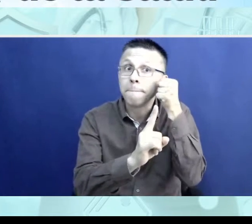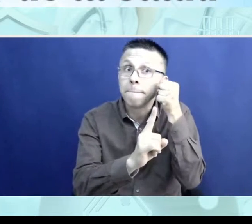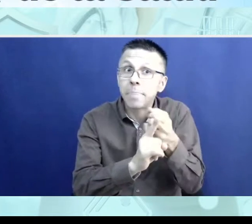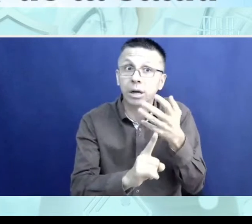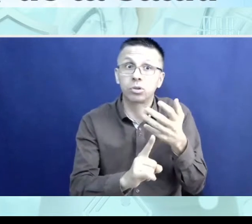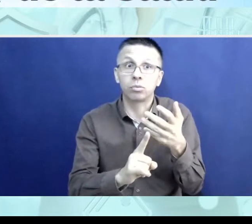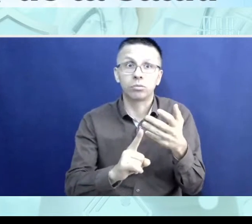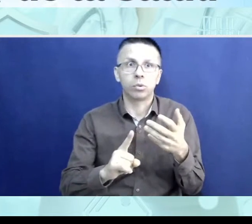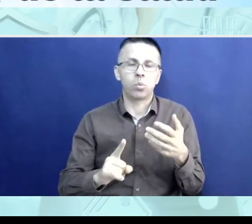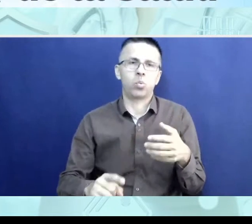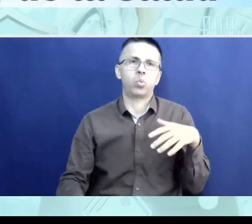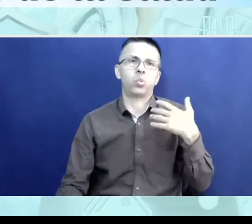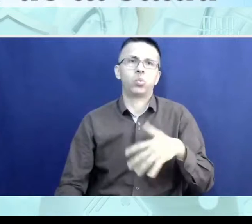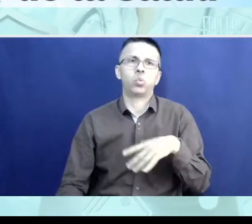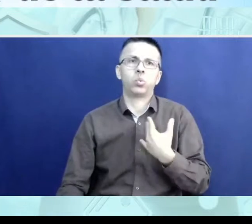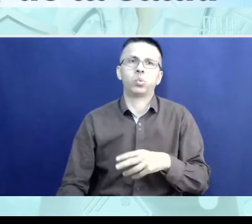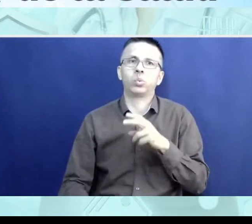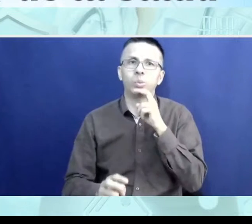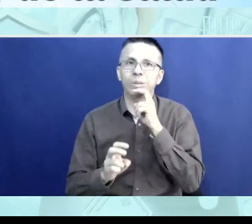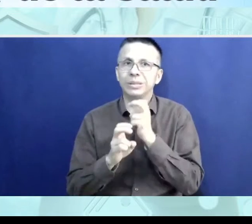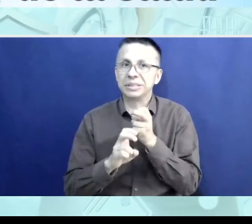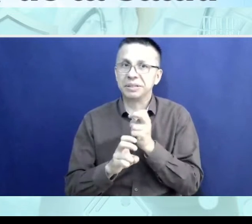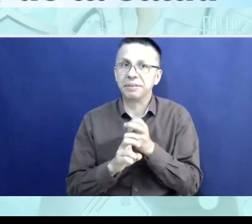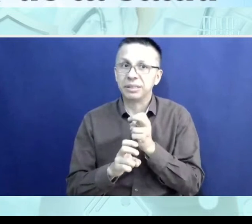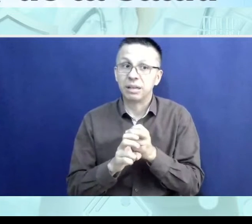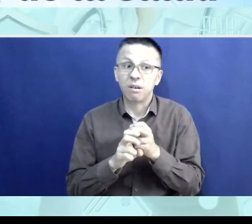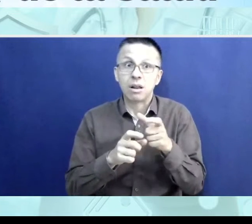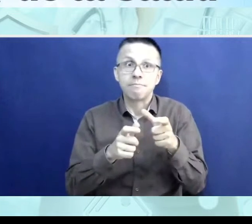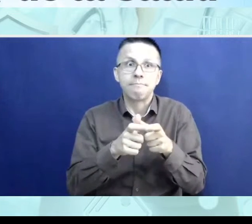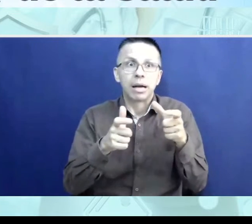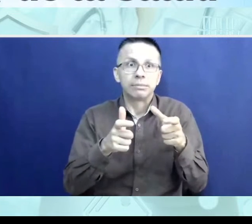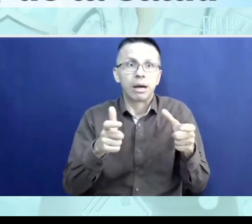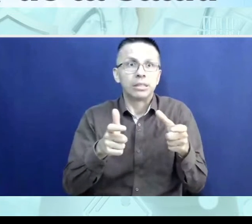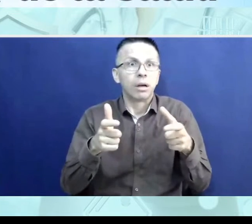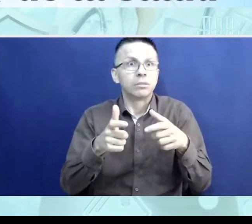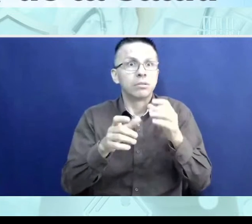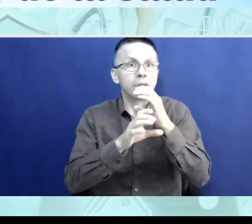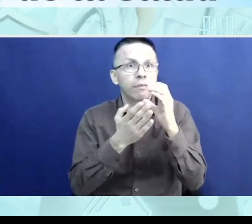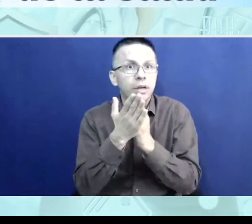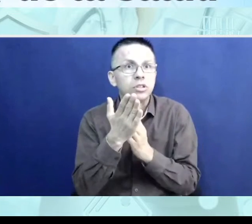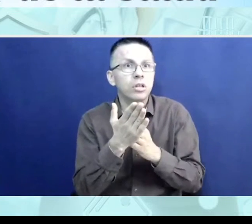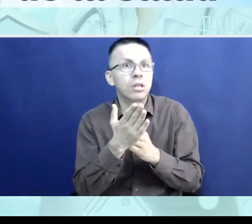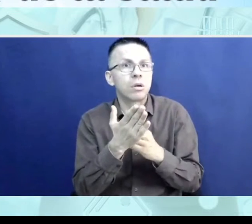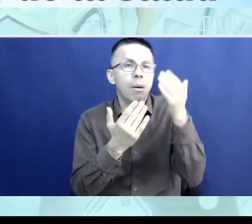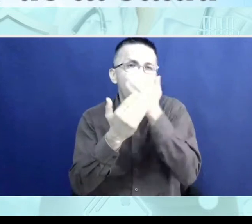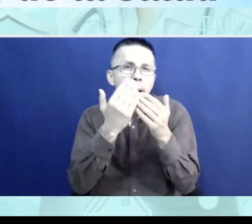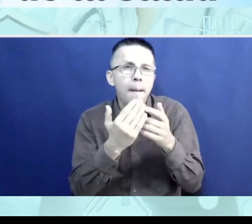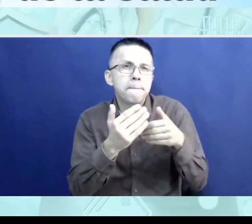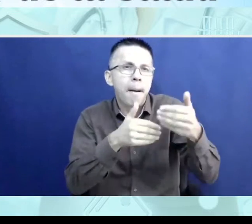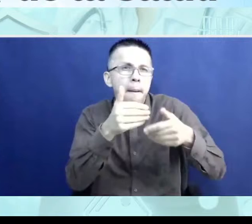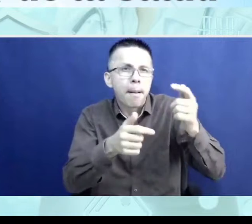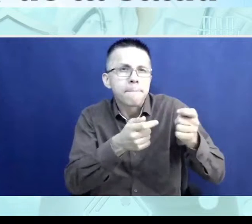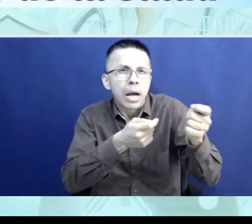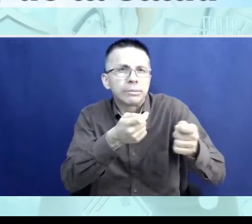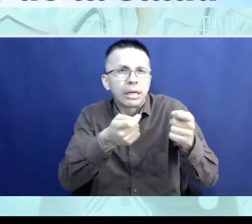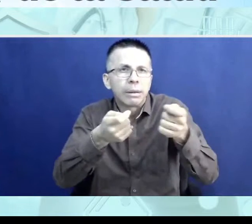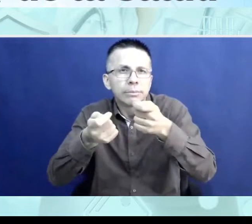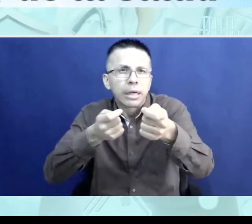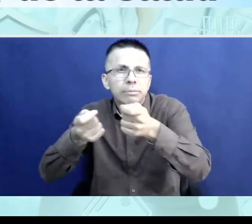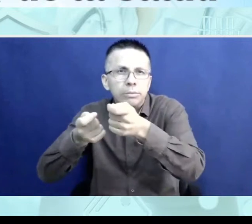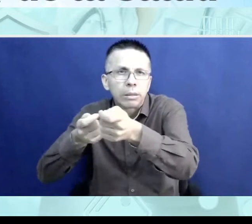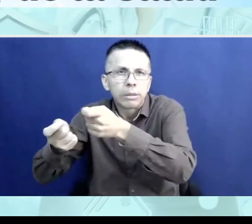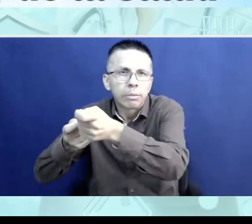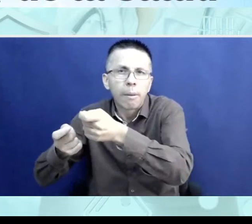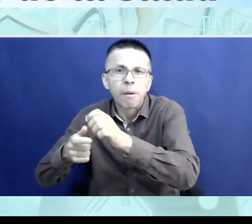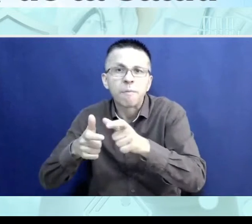relevantes en todo este proceso y que tengamos que cada día vayamos aumentando esta cobertura. Muy bien. Y el otro punto, cuéntenos un poquito cómo fue